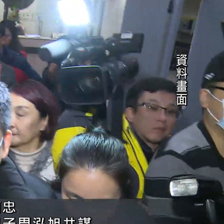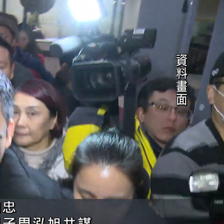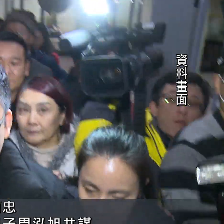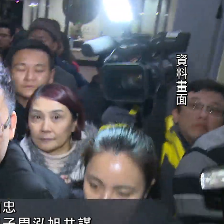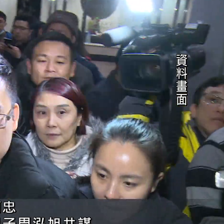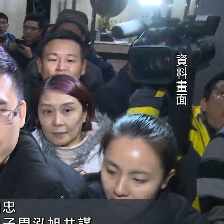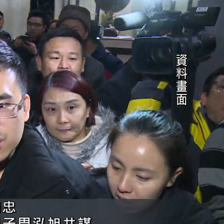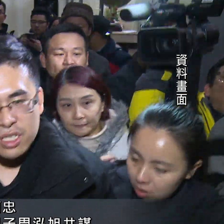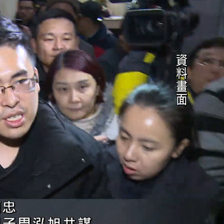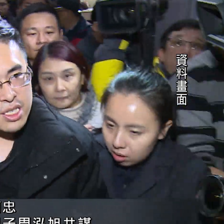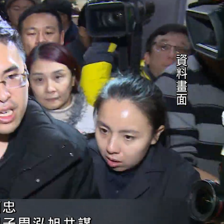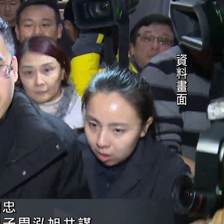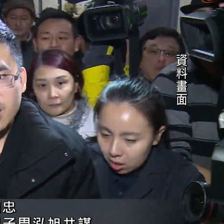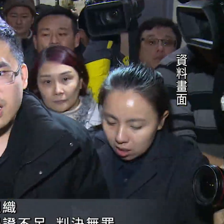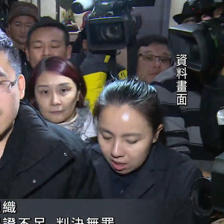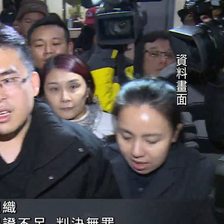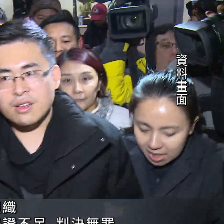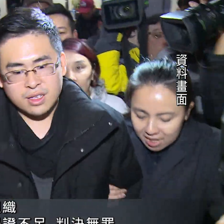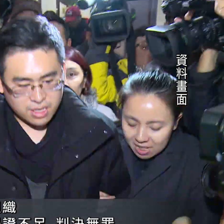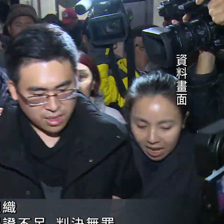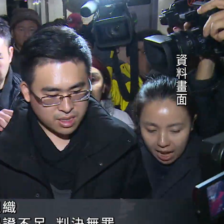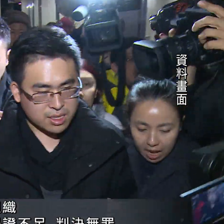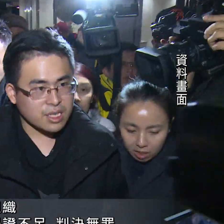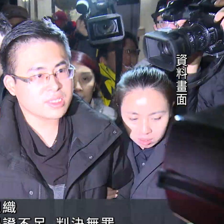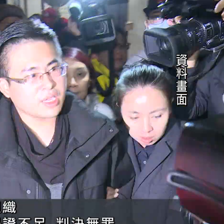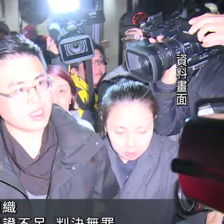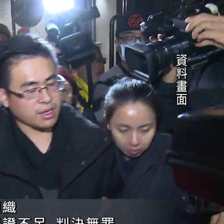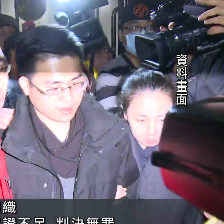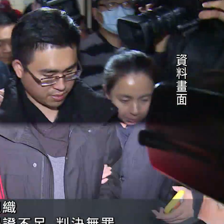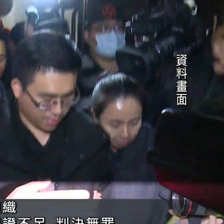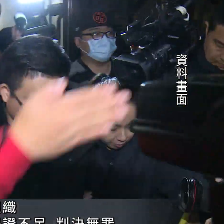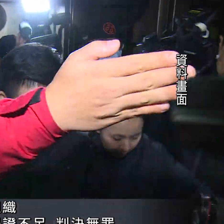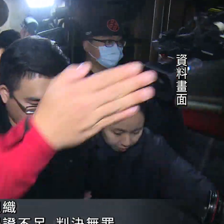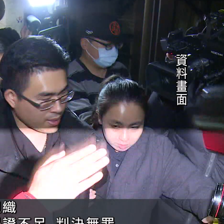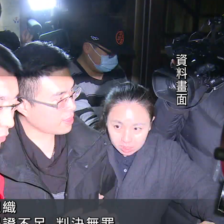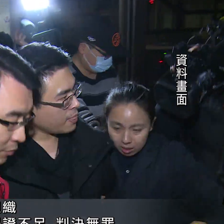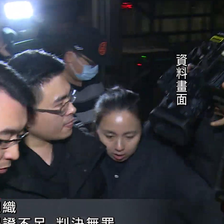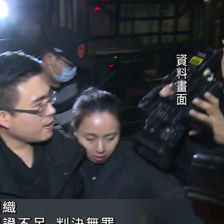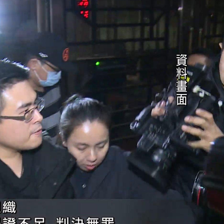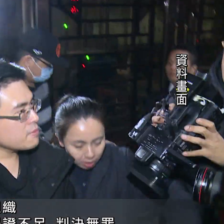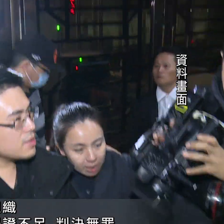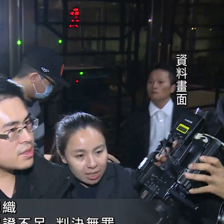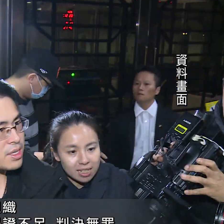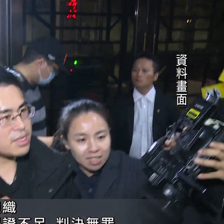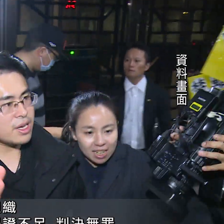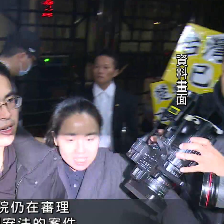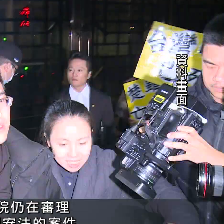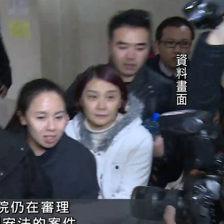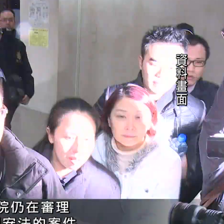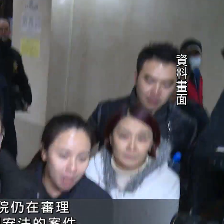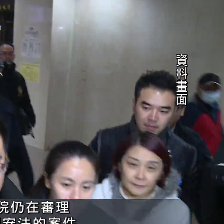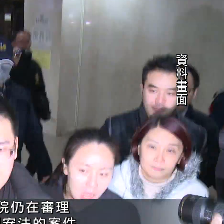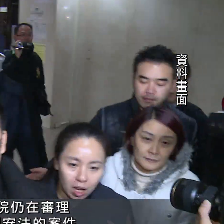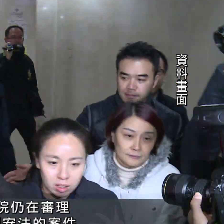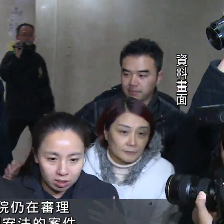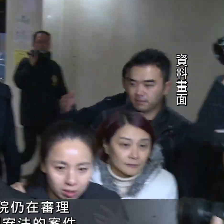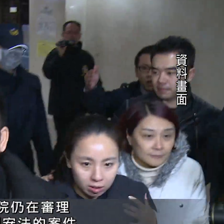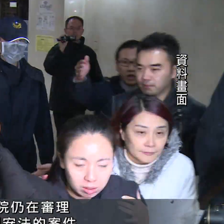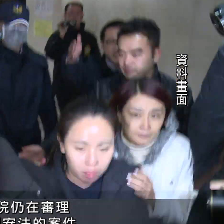男子周鸿旭共谋在台发展中共组织，一审认定检方举证不足，判决无罪。检方上诉后，高院仍在审